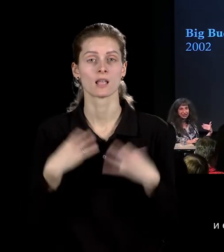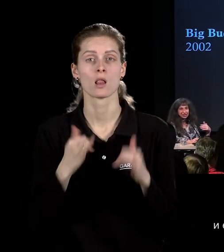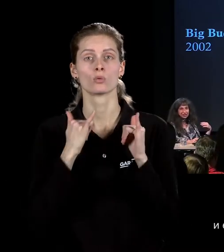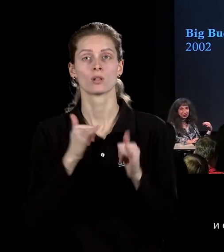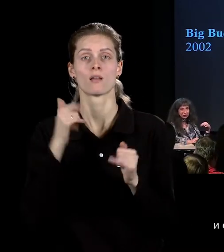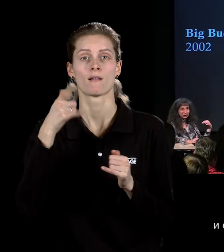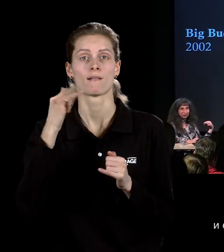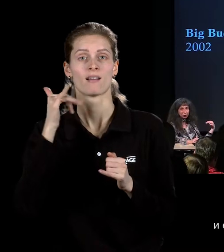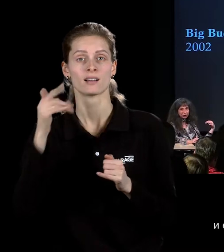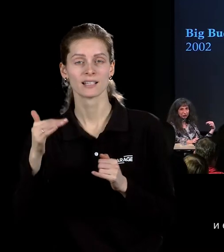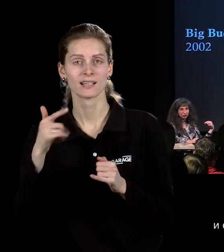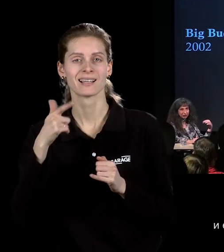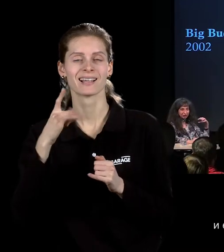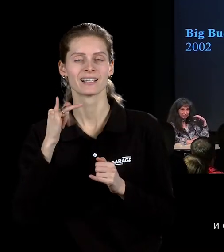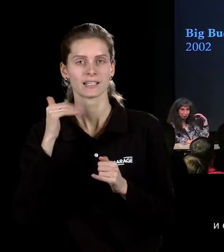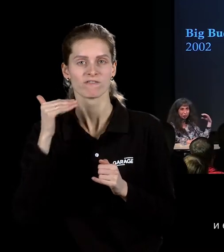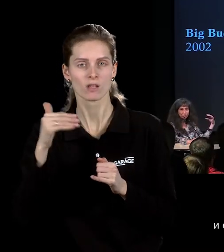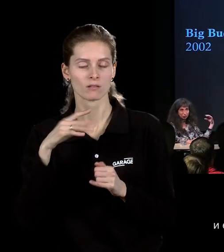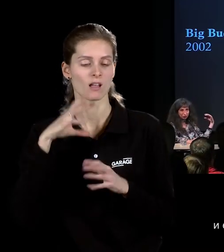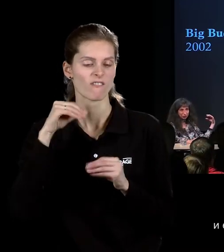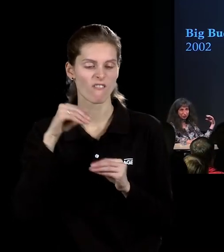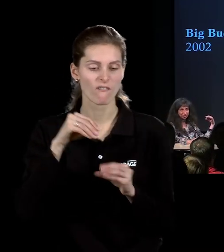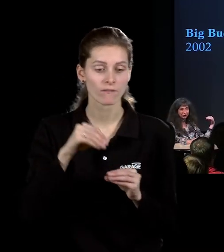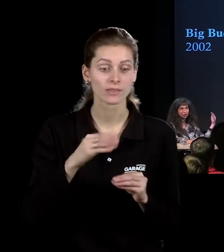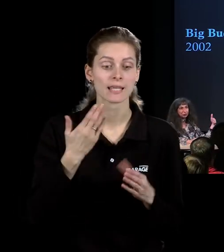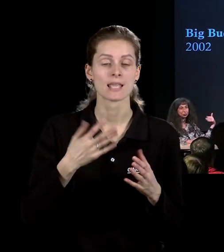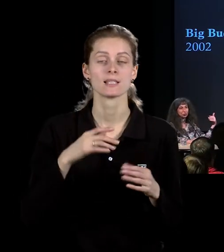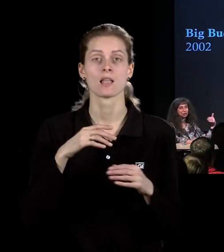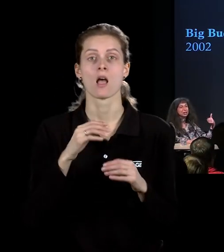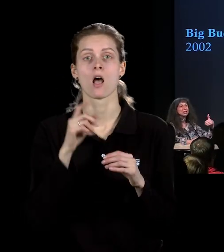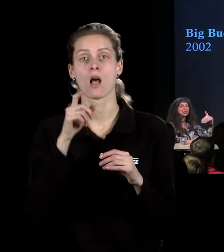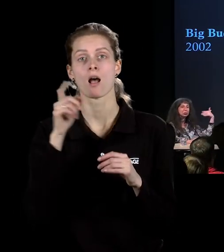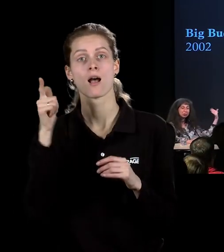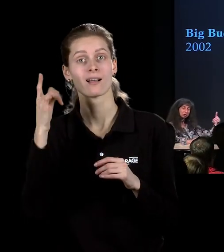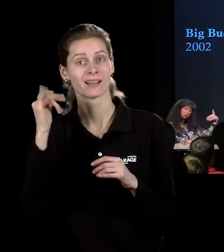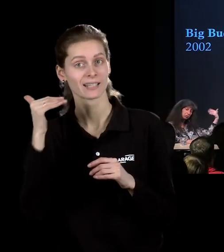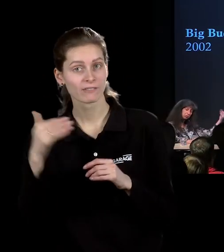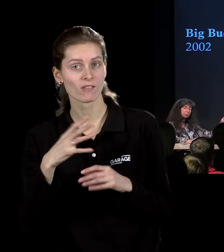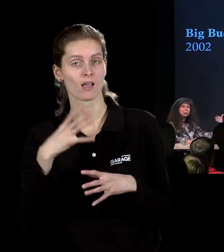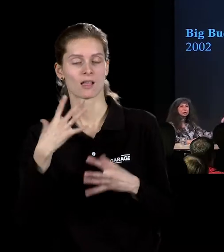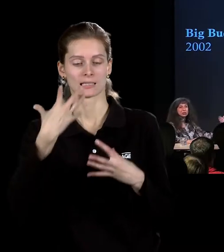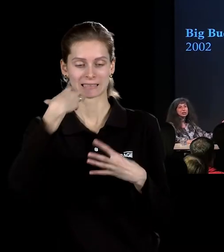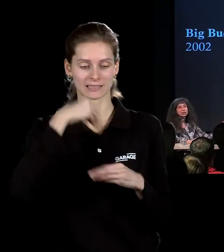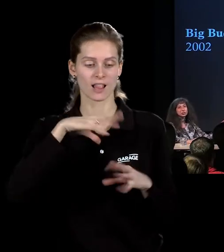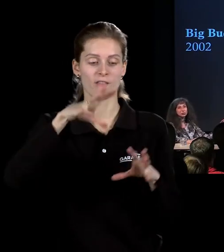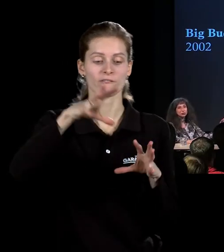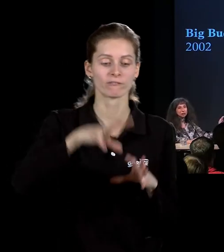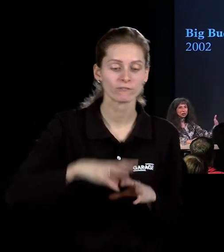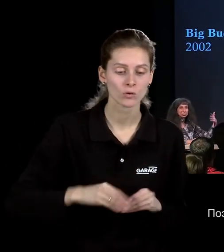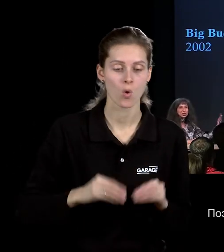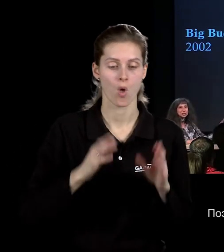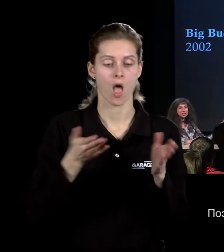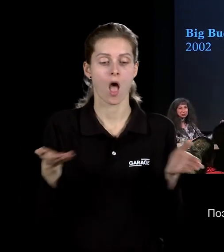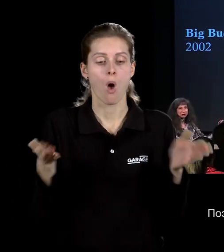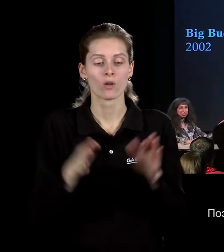съедение. И если грифы съели все тело и остались только кости чистые, это значит, что человек благополучно реинкарнирует, что